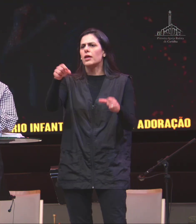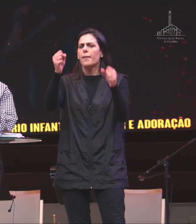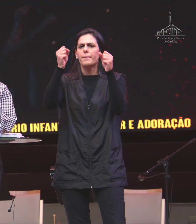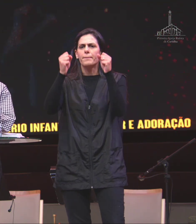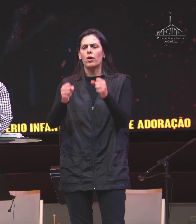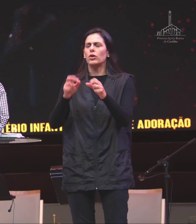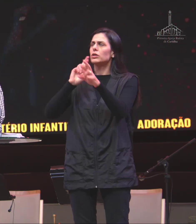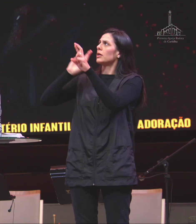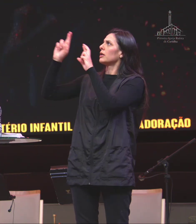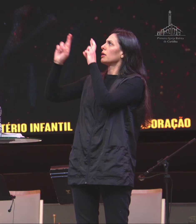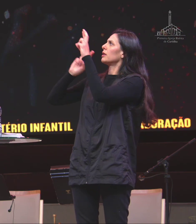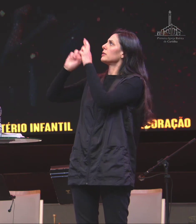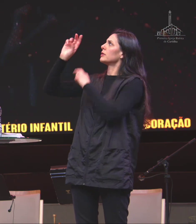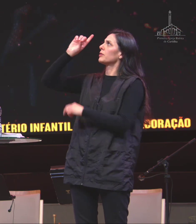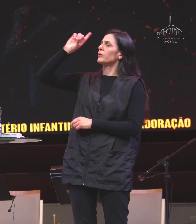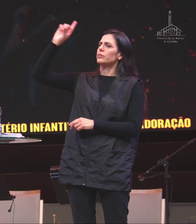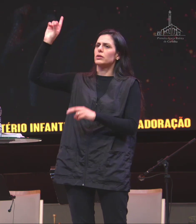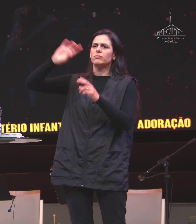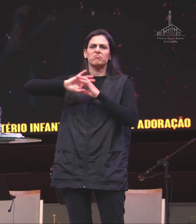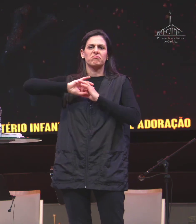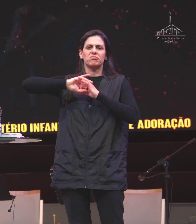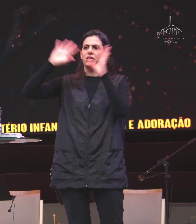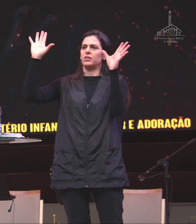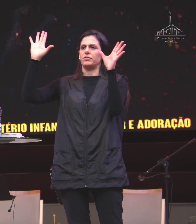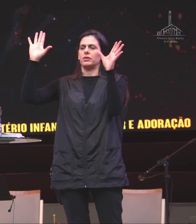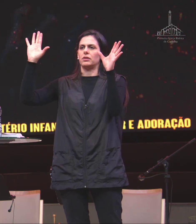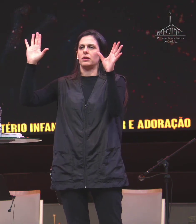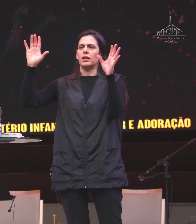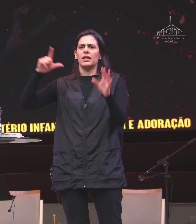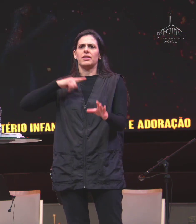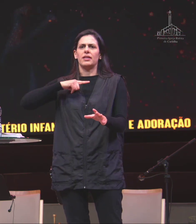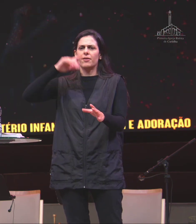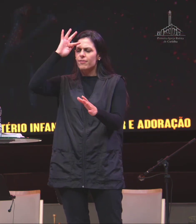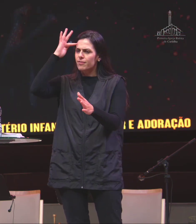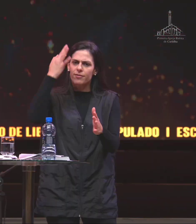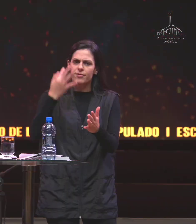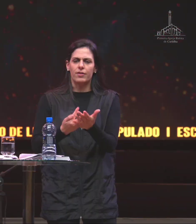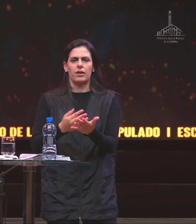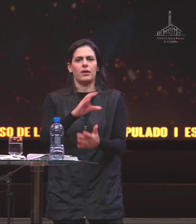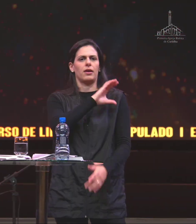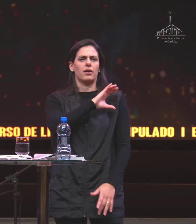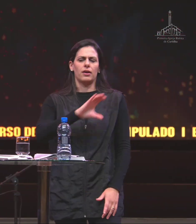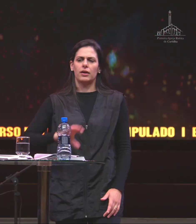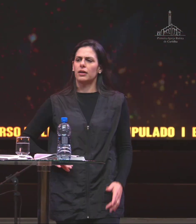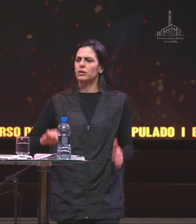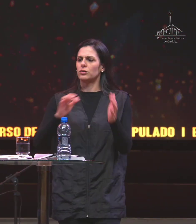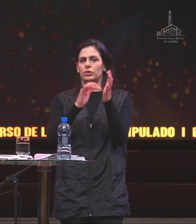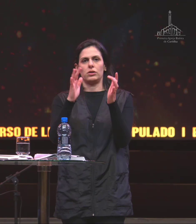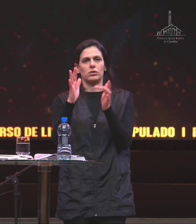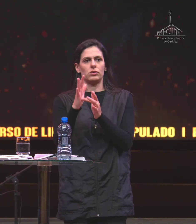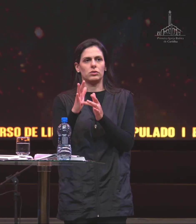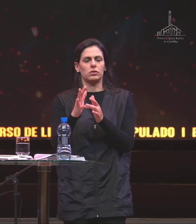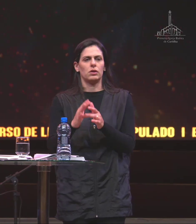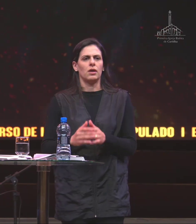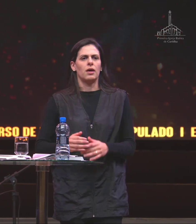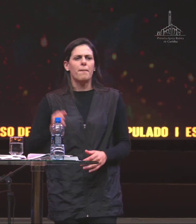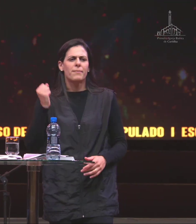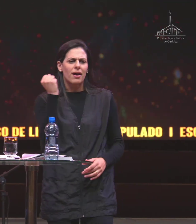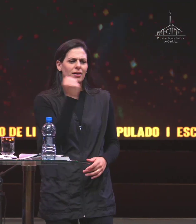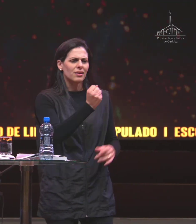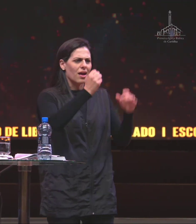Testamento, as pessoas se relacionavam com Deus relacionadas à antiga aliança, né? Todo mundo sabe, né? Da lei